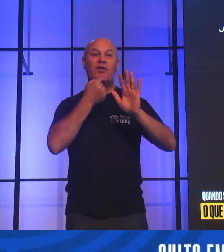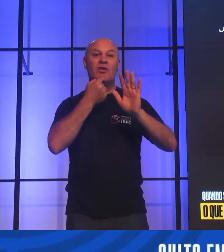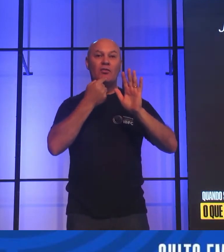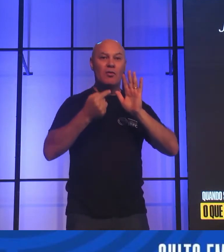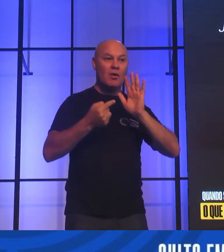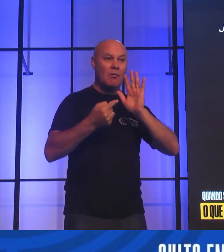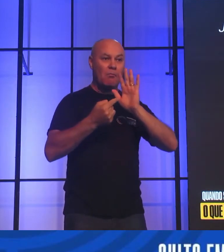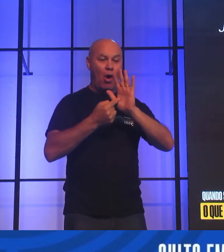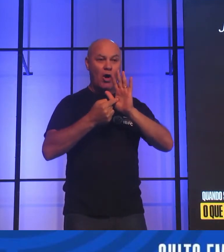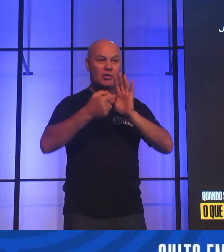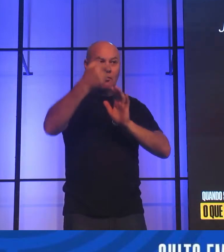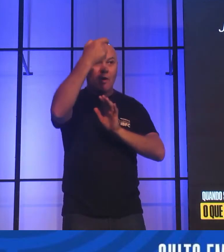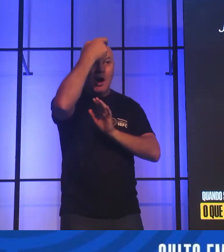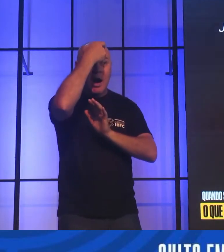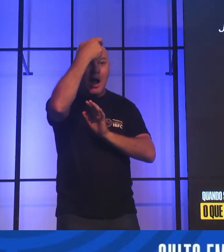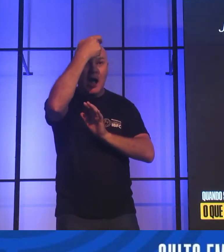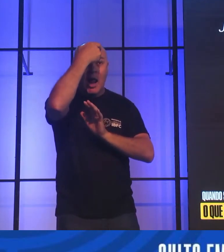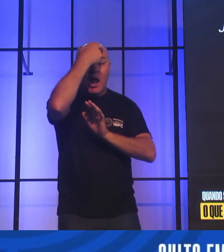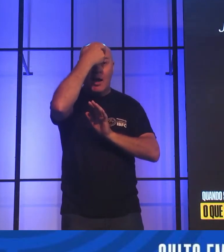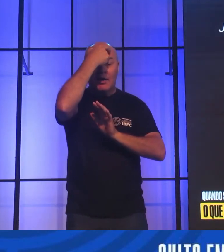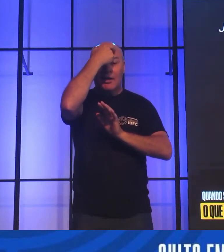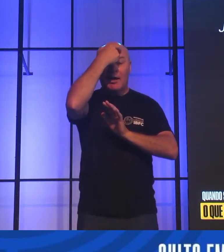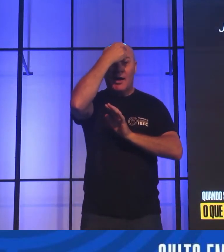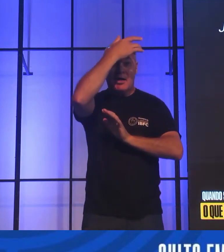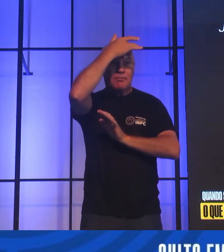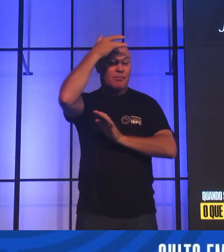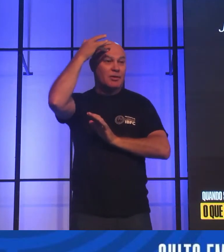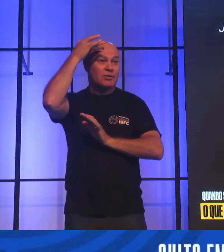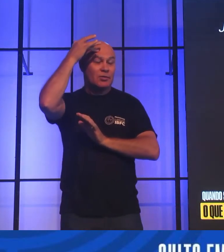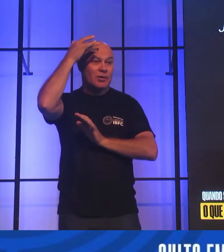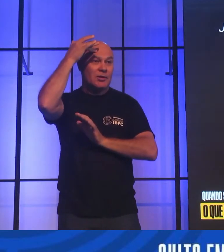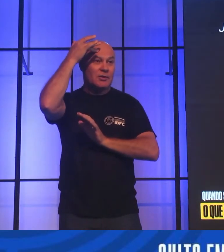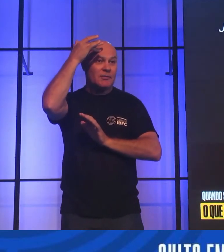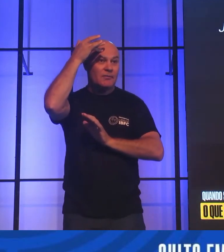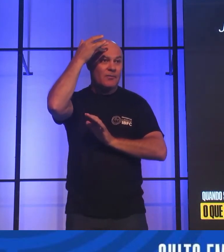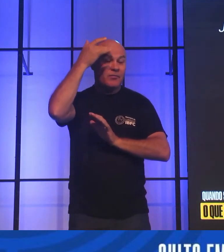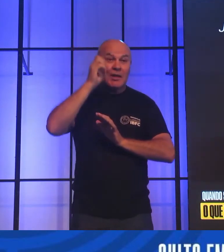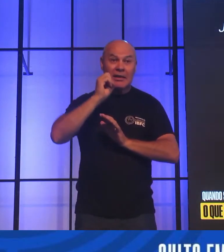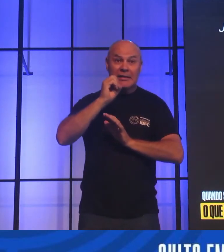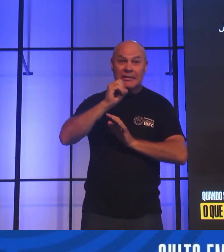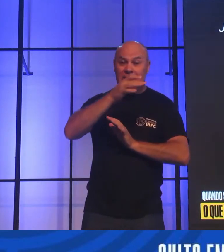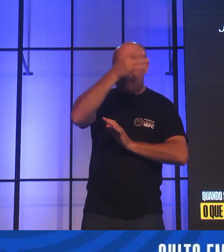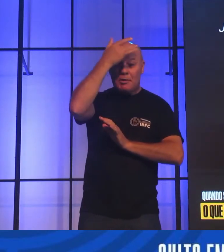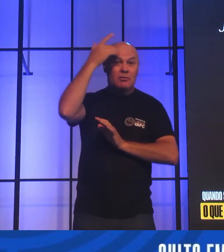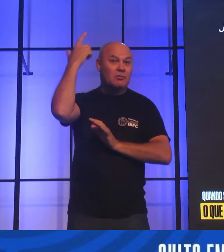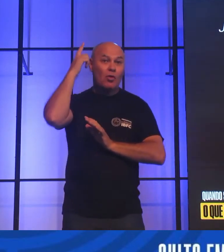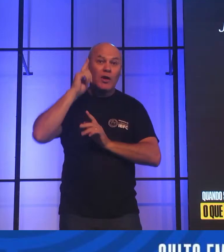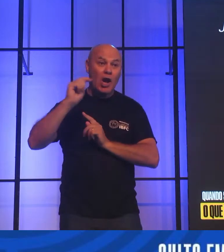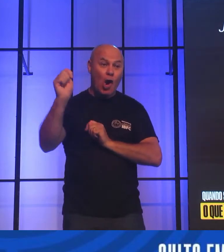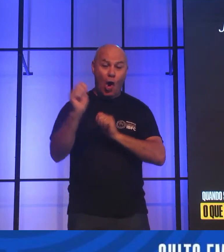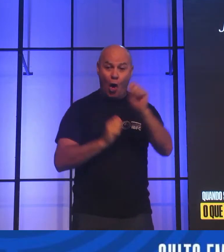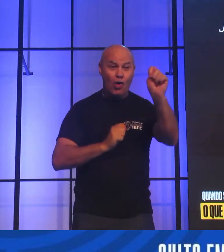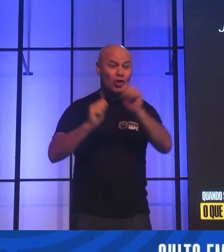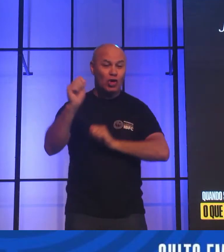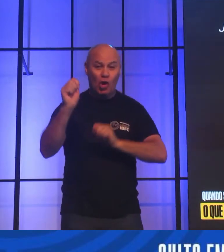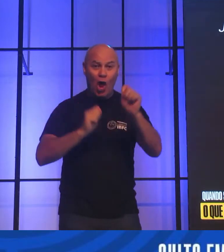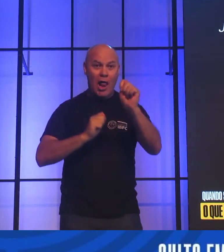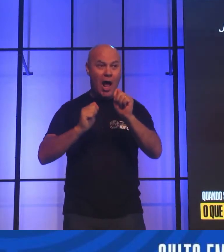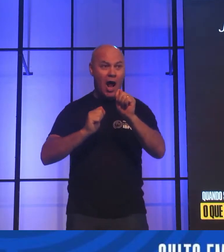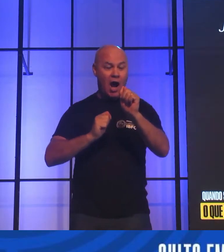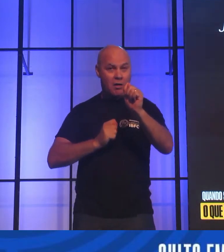vida e a vida das pessoas ao seu redor. Jesus está dizendo, é o que sai da pessoa que faz ela ficar